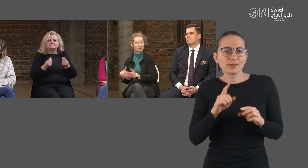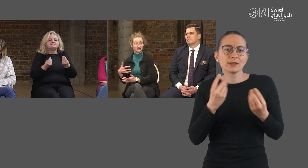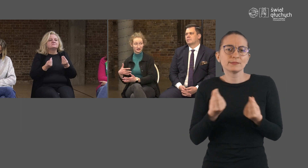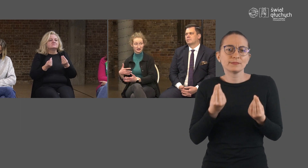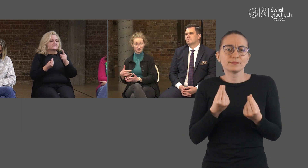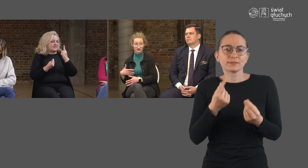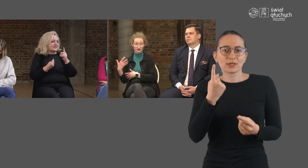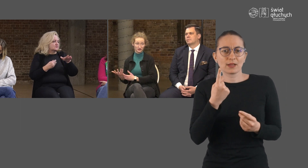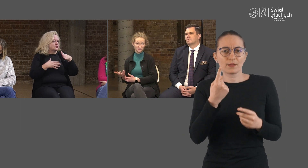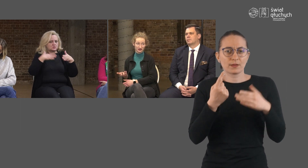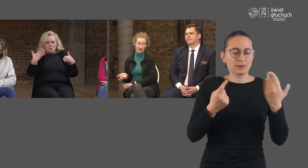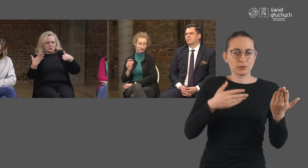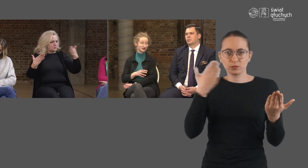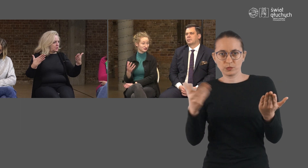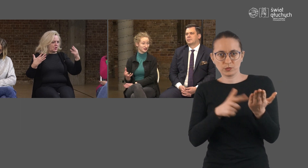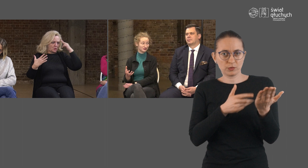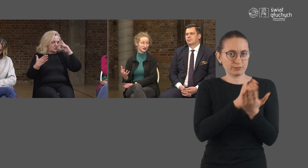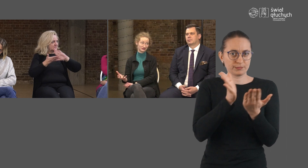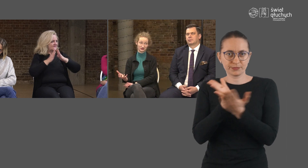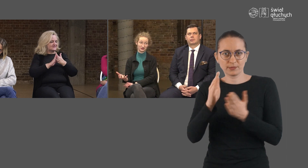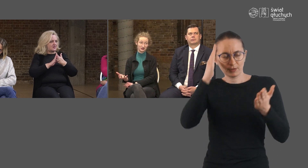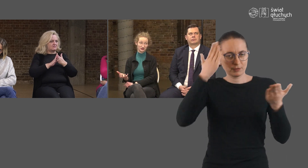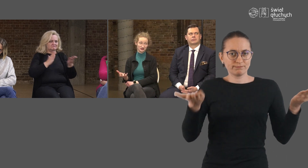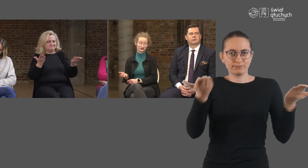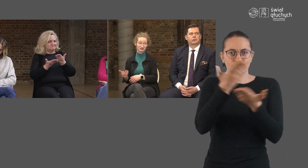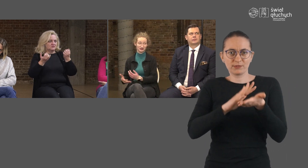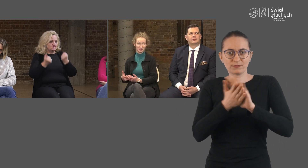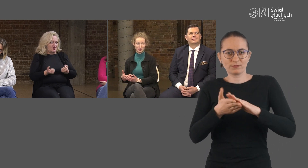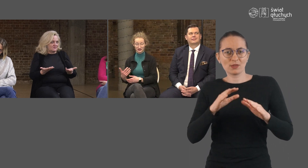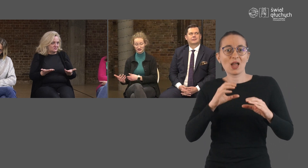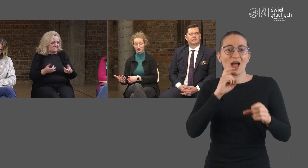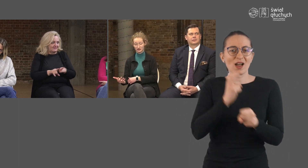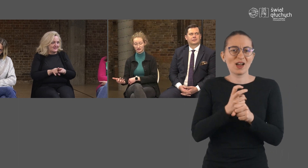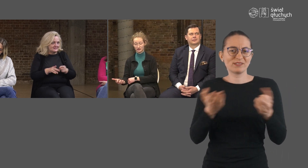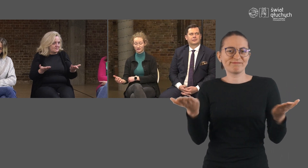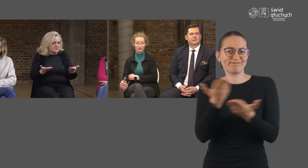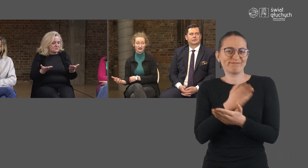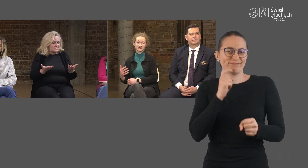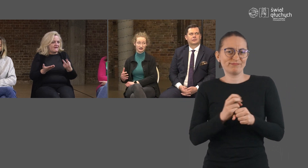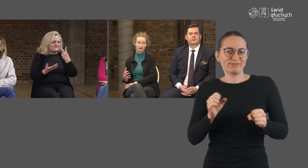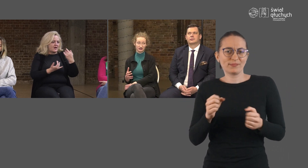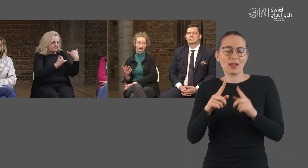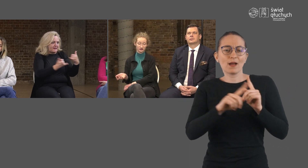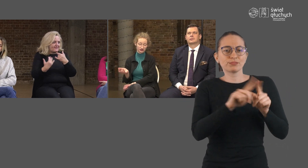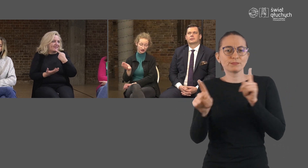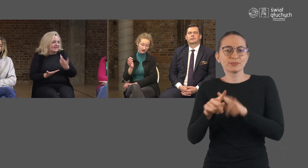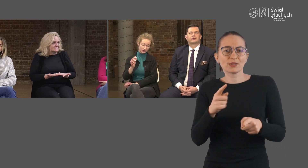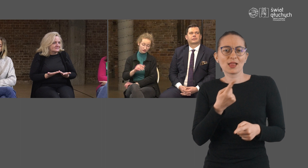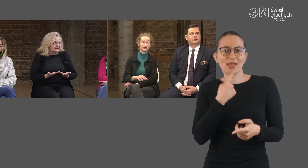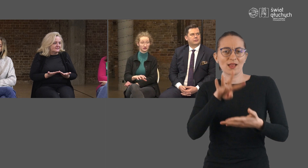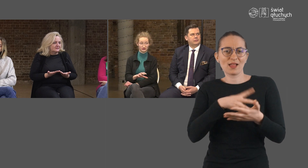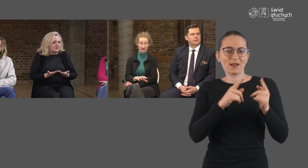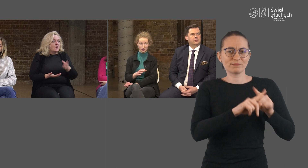tak, żeby jedna strona zrozumiała drugą, a ta druga zrozumiała tą pierwszą, ponieważ to są nie patrzeć dwa różne języki, więc nie tylko